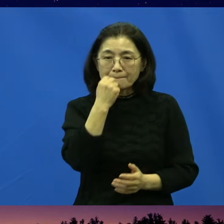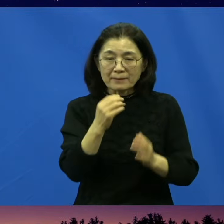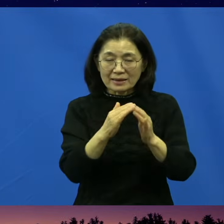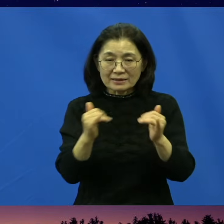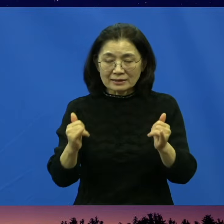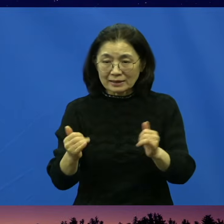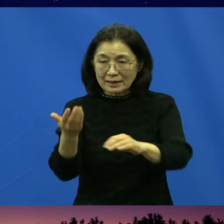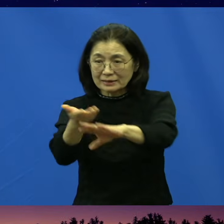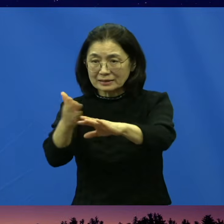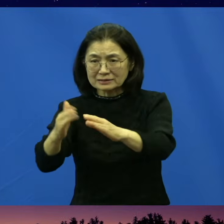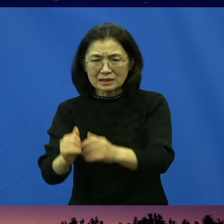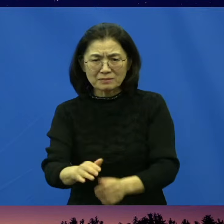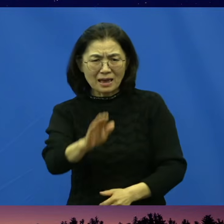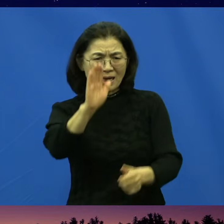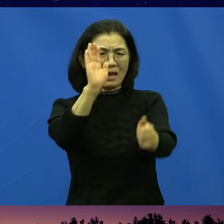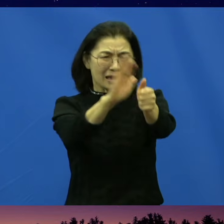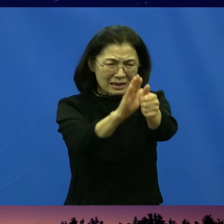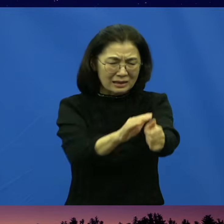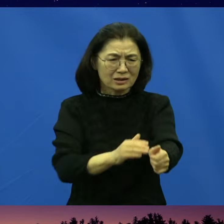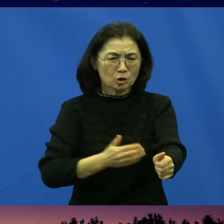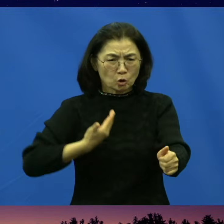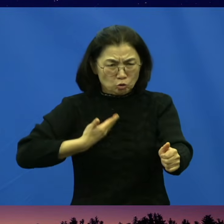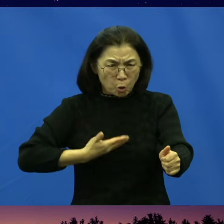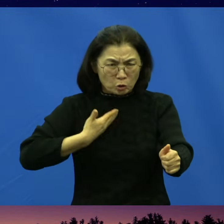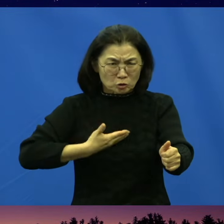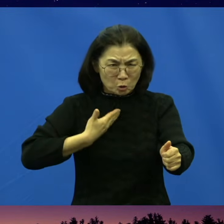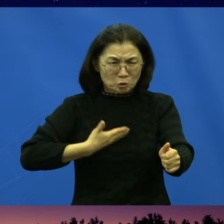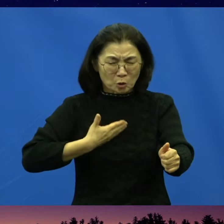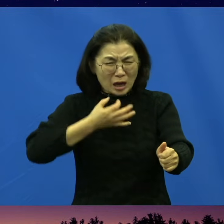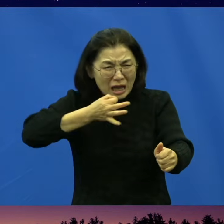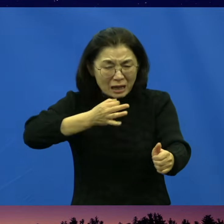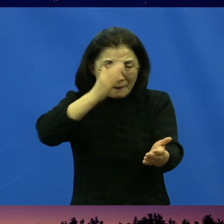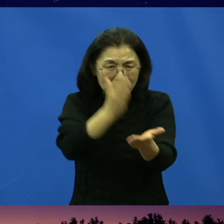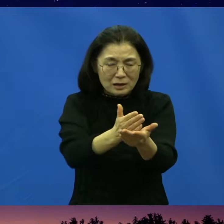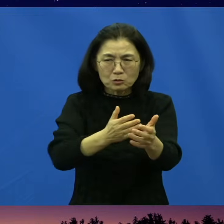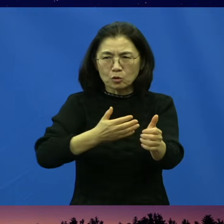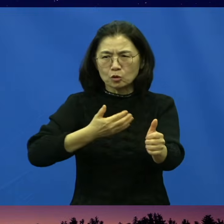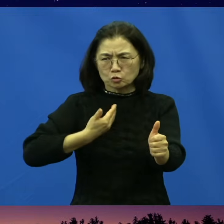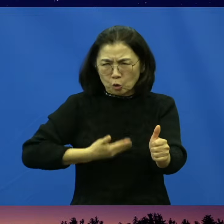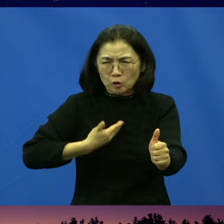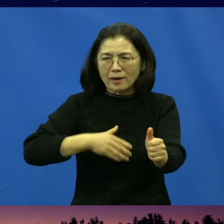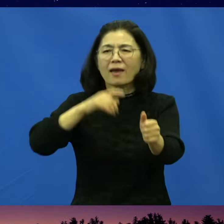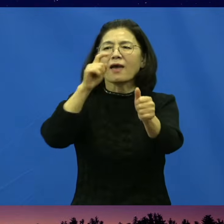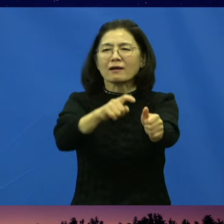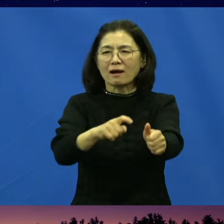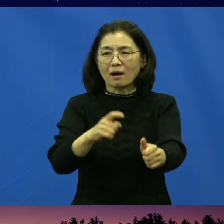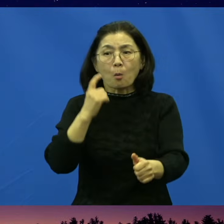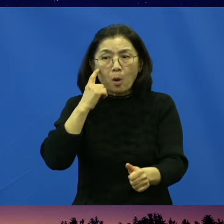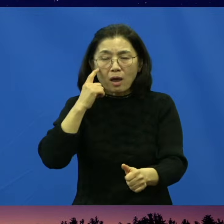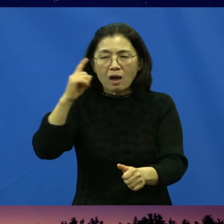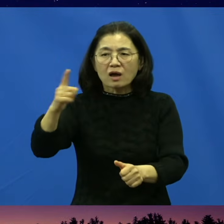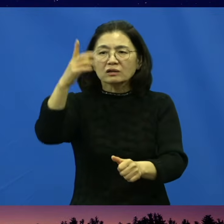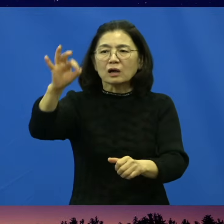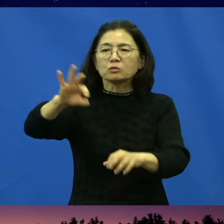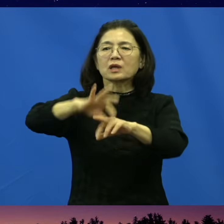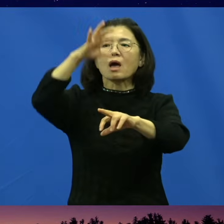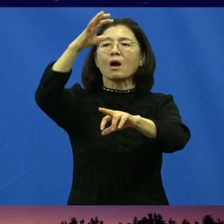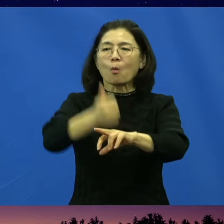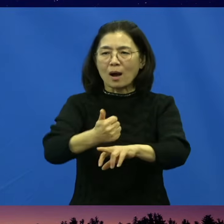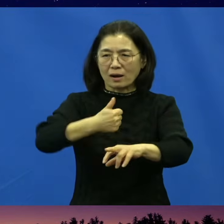이유가 어쩌면 이 사람 때문에 우리도 해를 당할 수 있을지 모른다는 그런 두려움 때문이었을